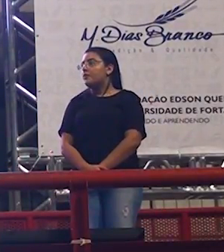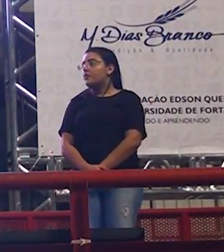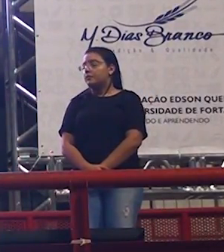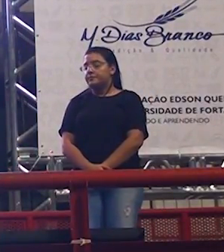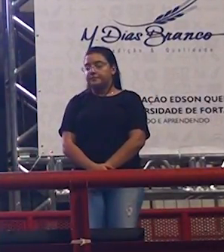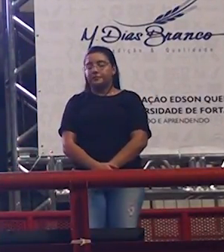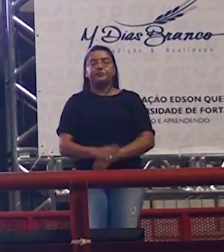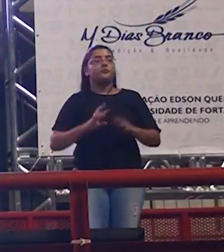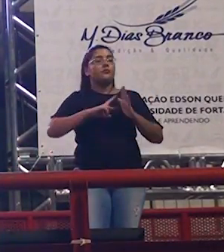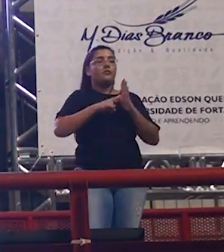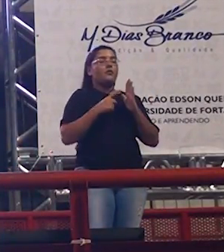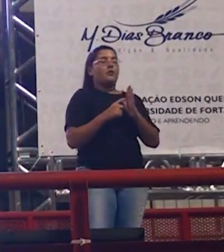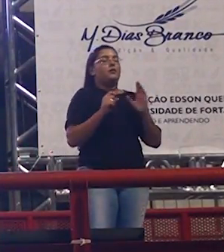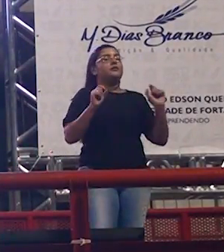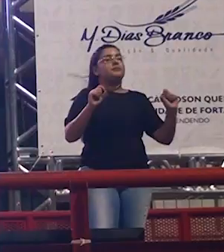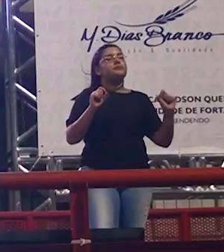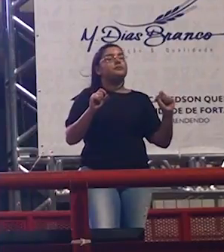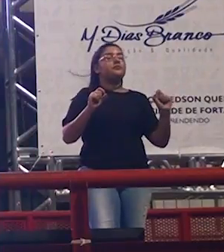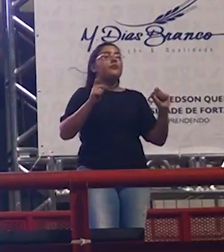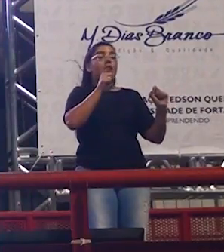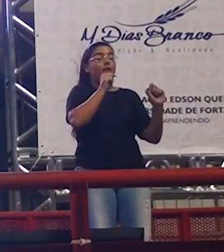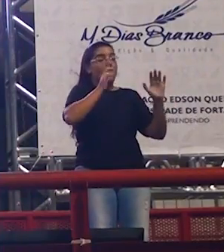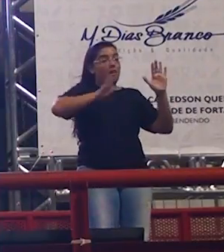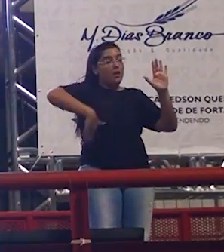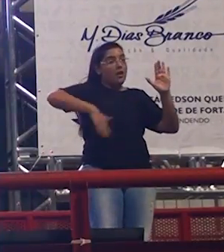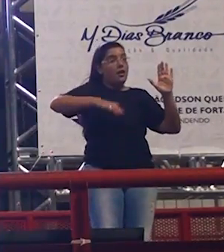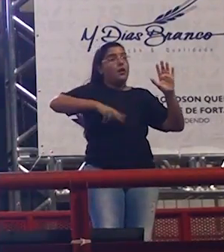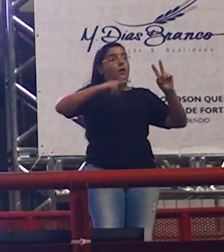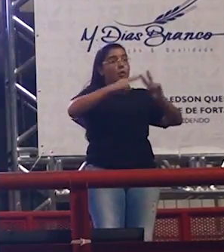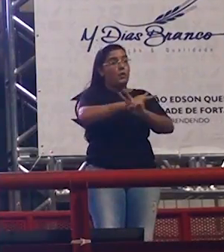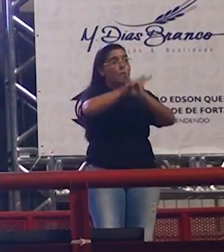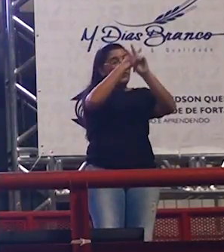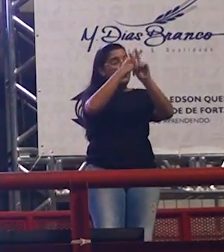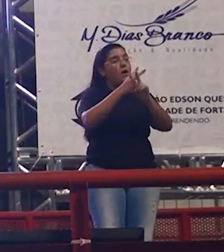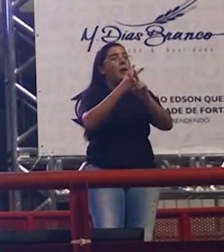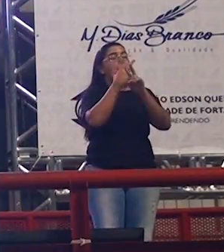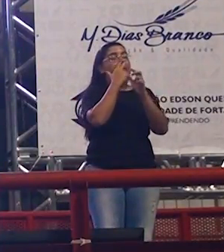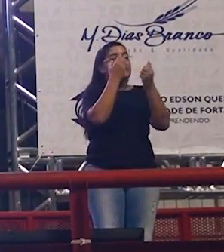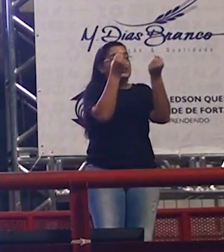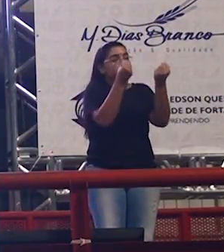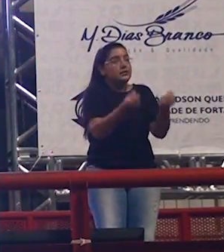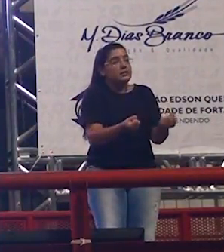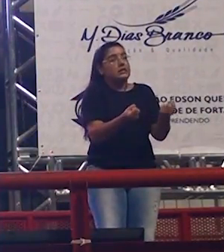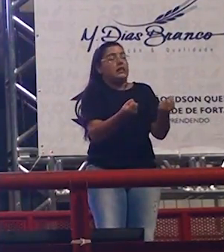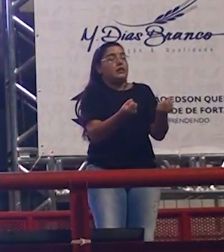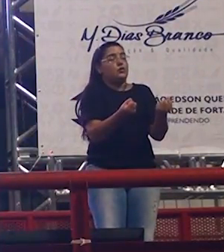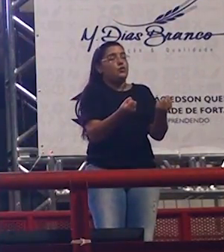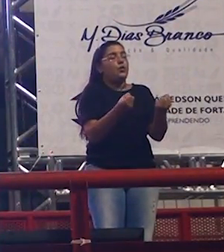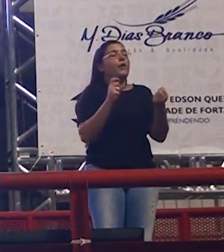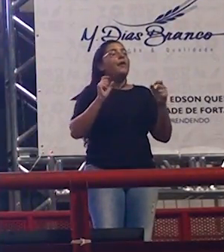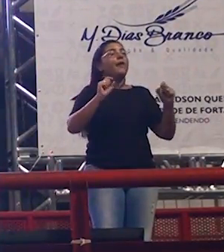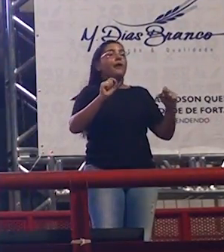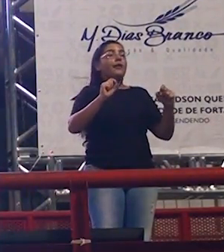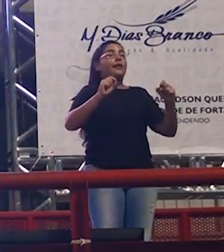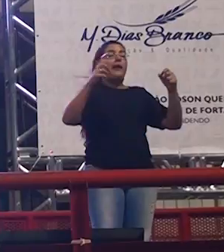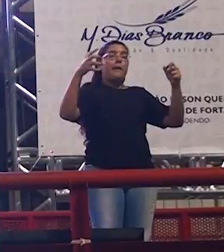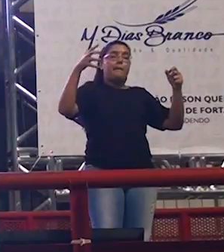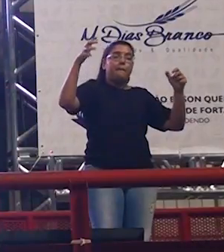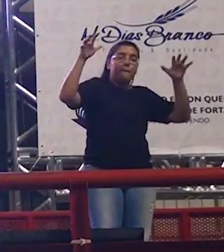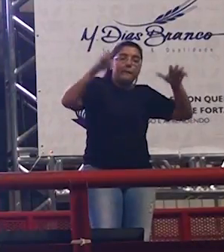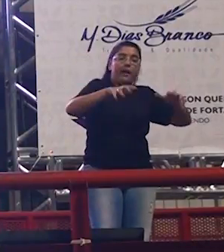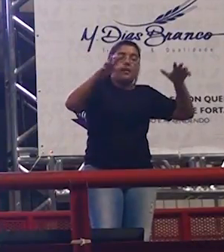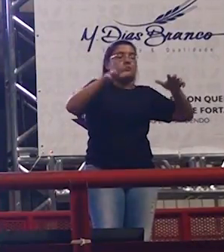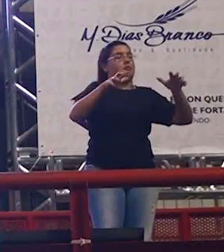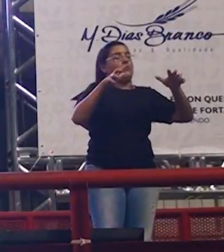Ele diz que é no nível do mar que o ar se encontra mais denso e concentrado, e onde a pressão atmosférica é maior, porque